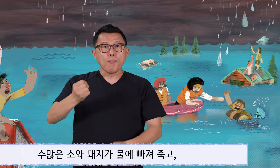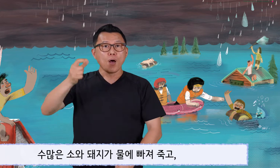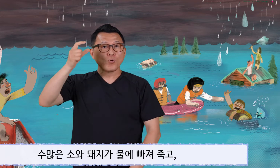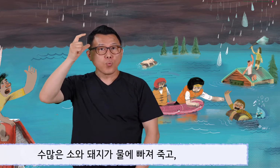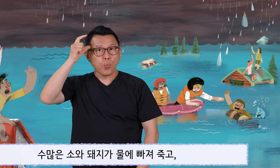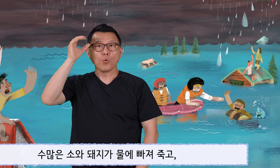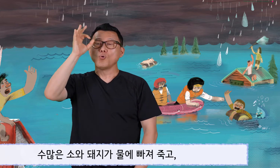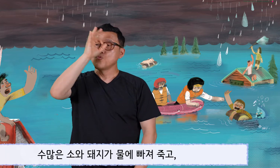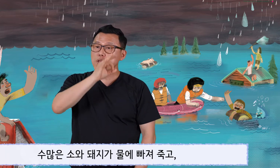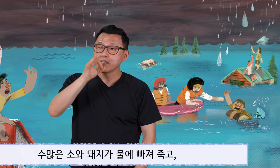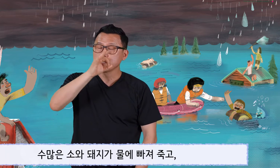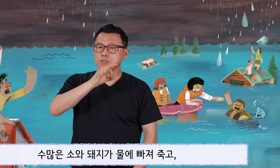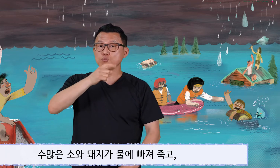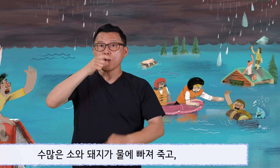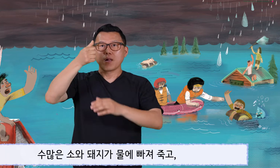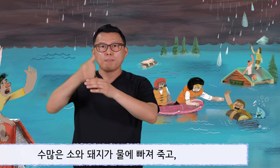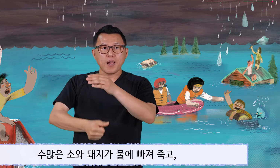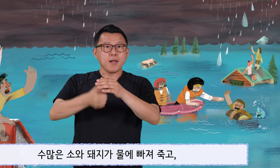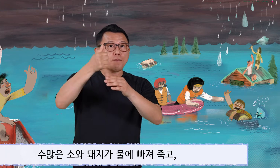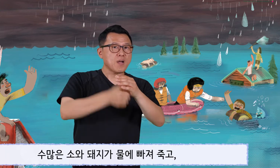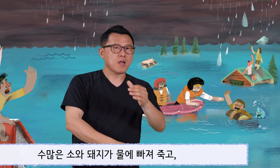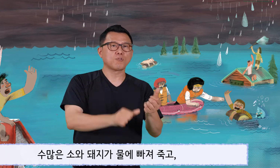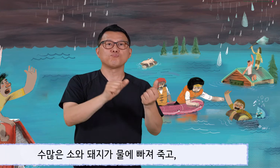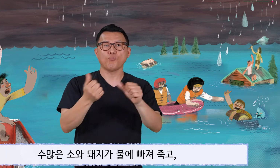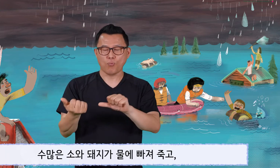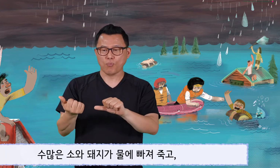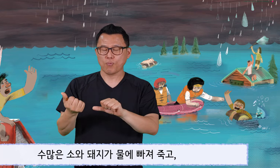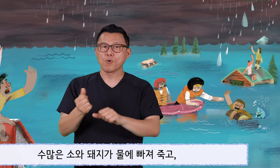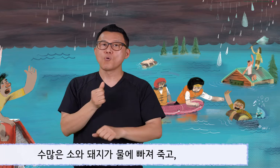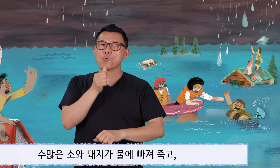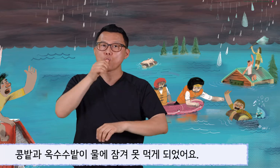수많은 소와 돼지가 물에 빠져 죽고